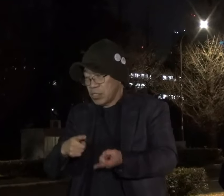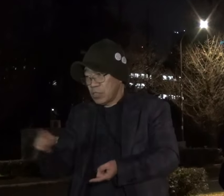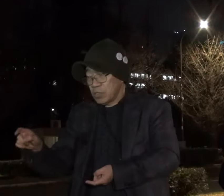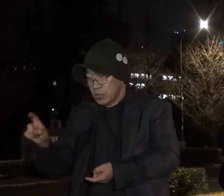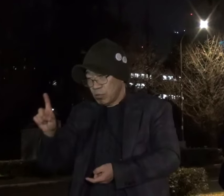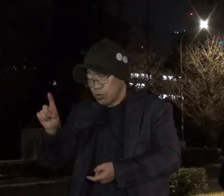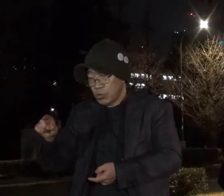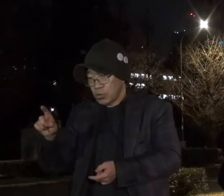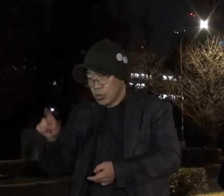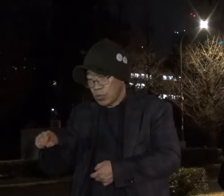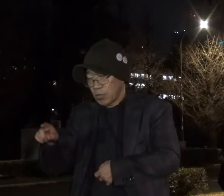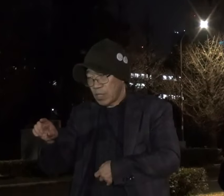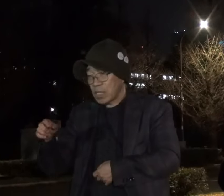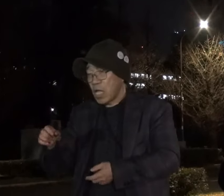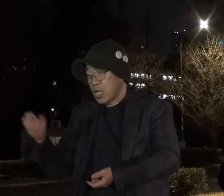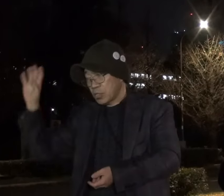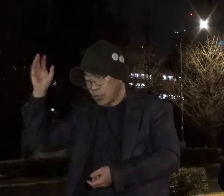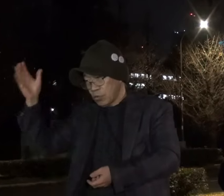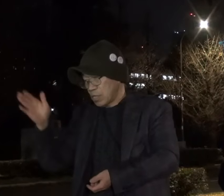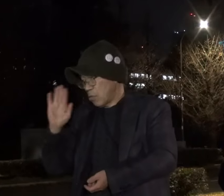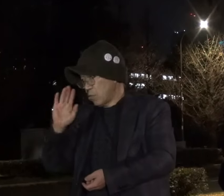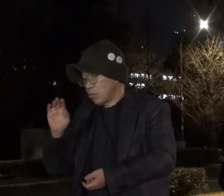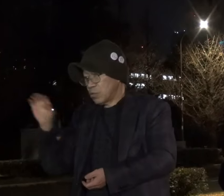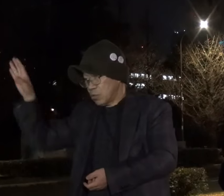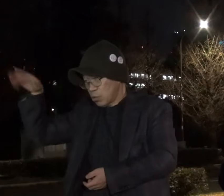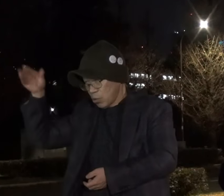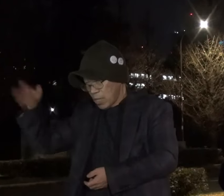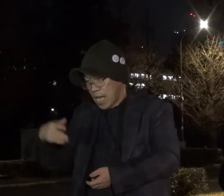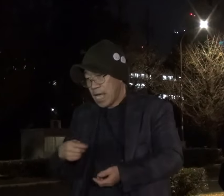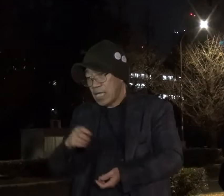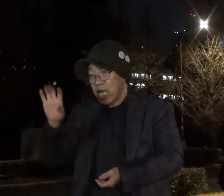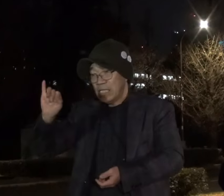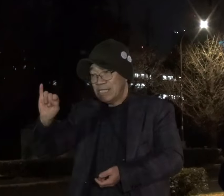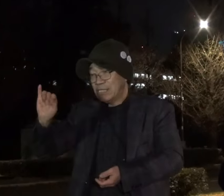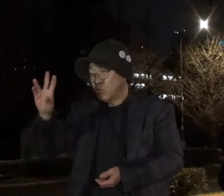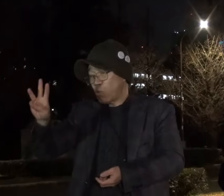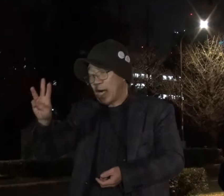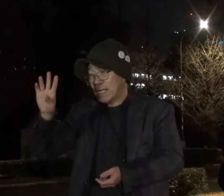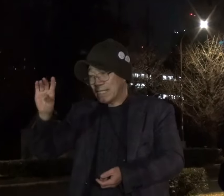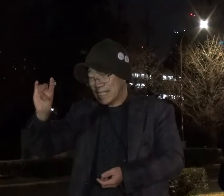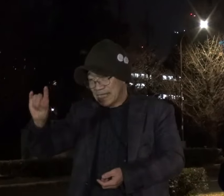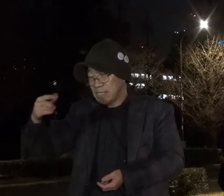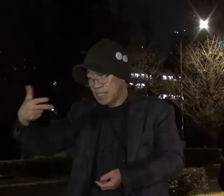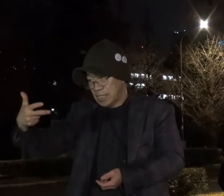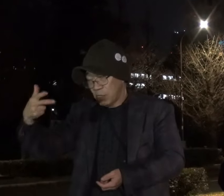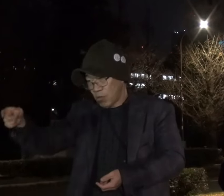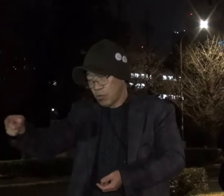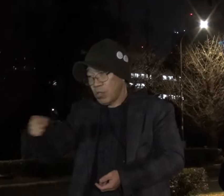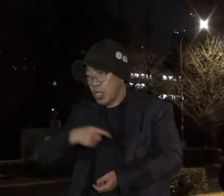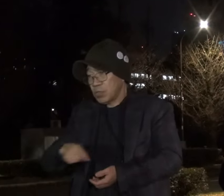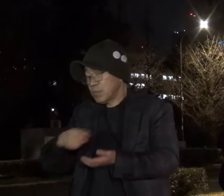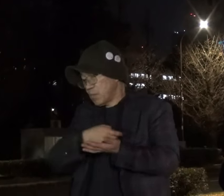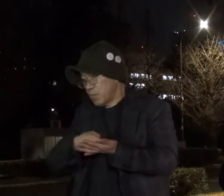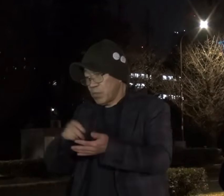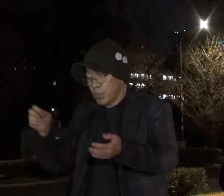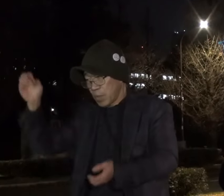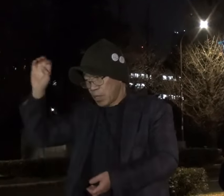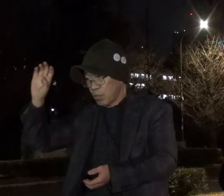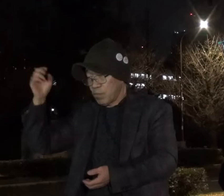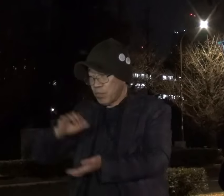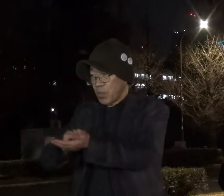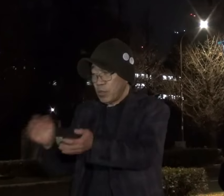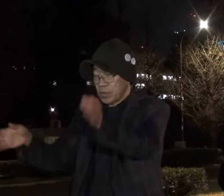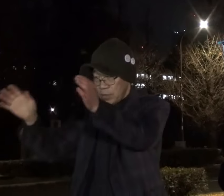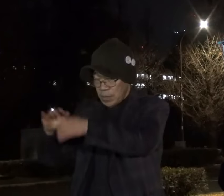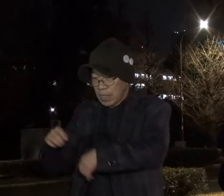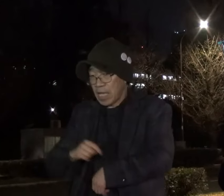10時18分救急車を要請、いわき市内の病院へ搬送されました。医師による診断の結果、左人差し指開